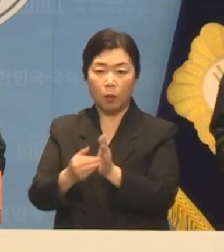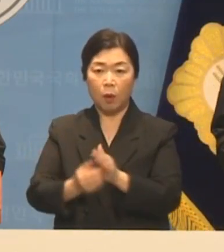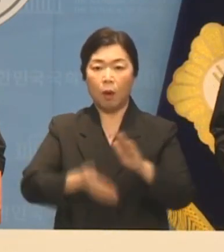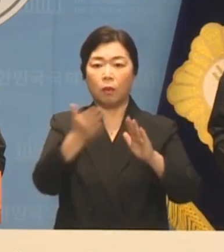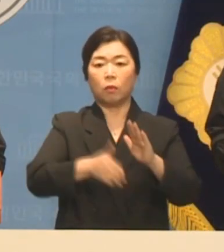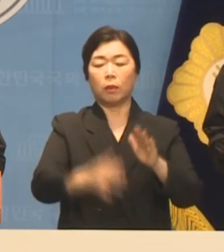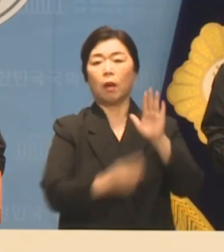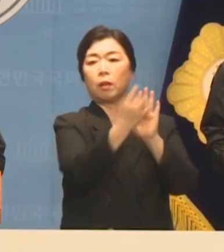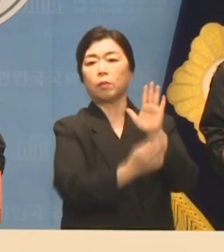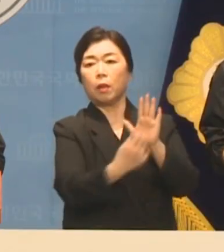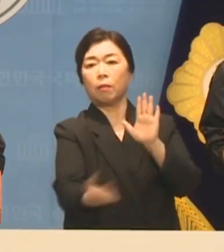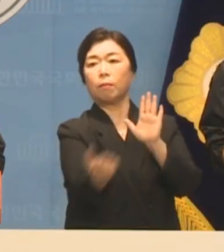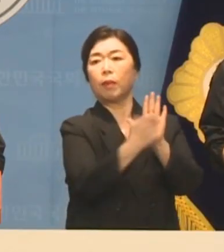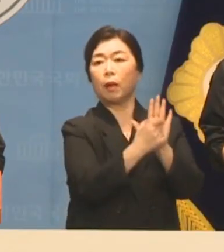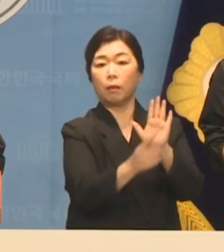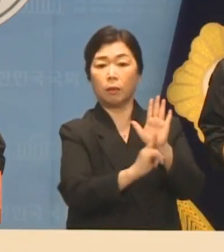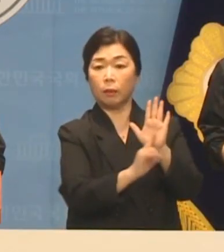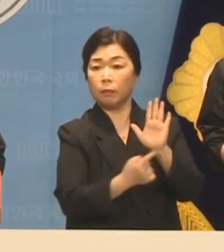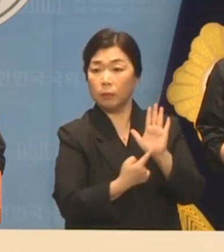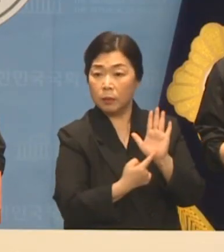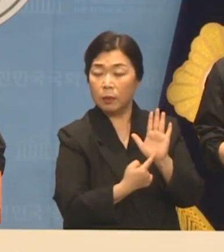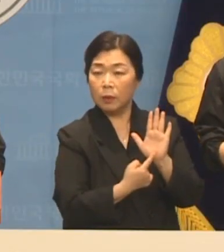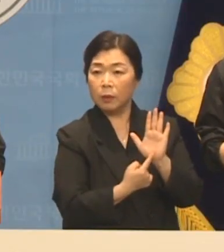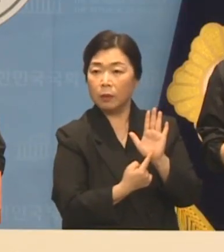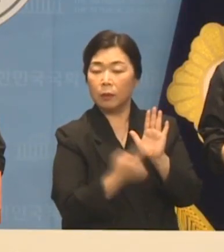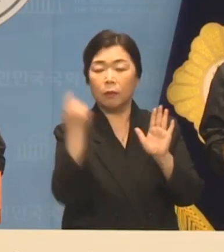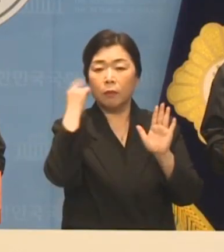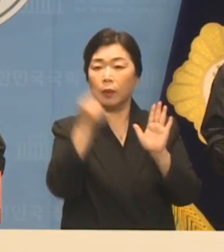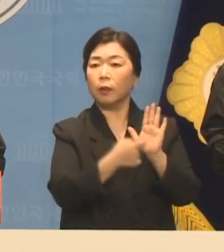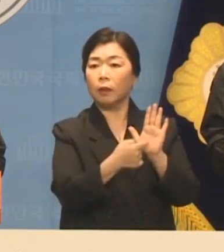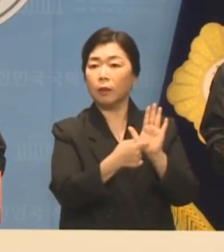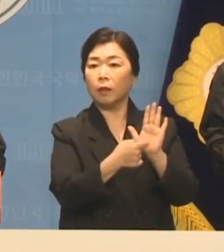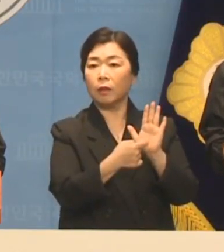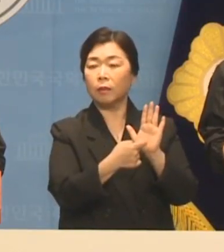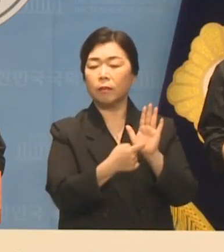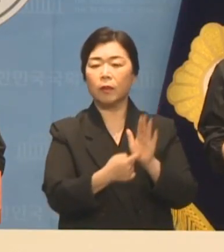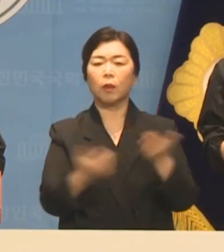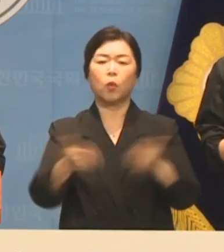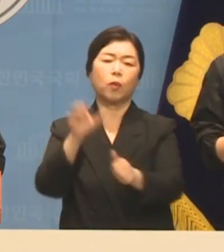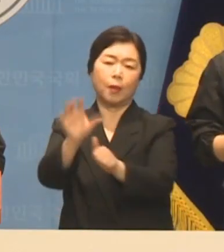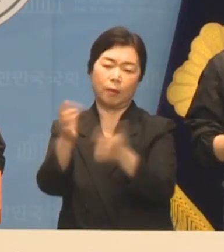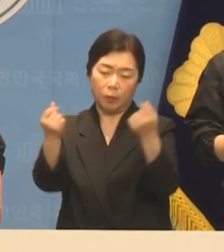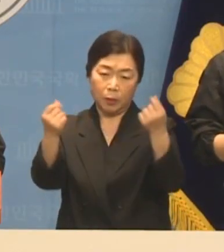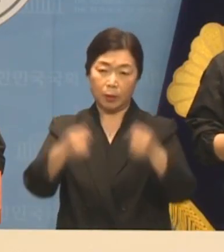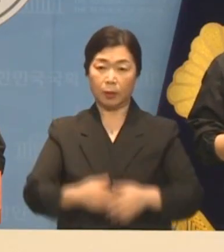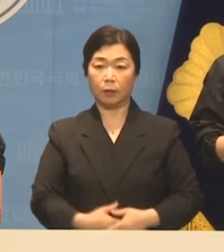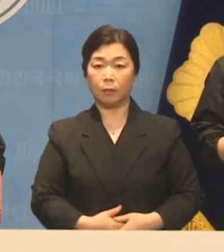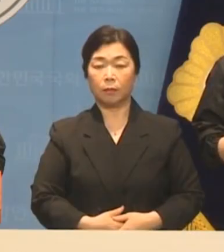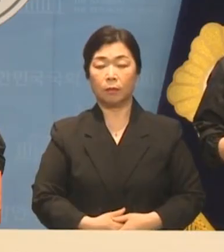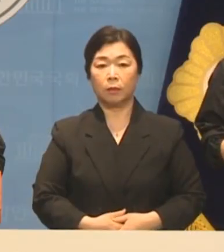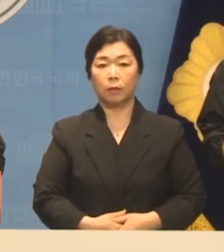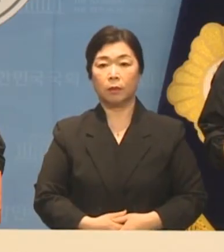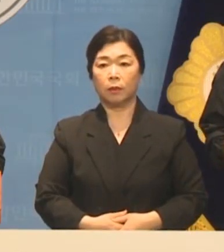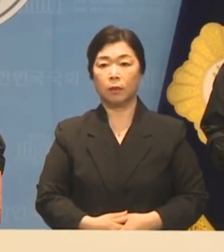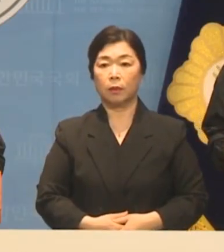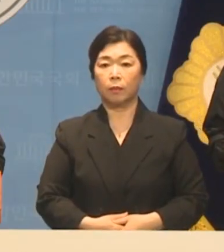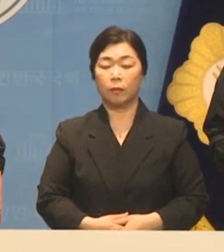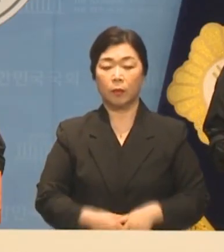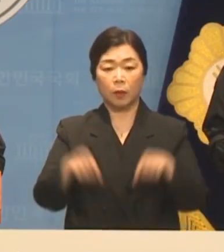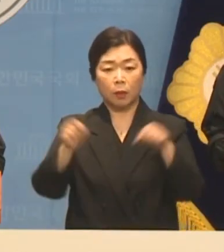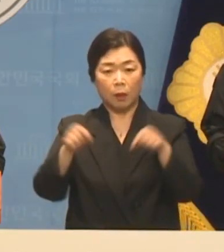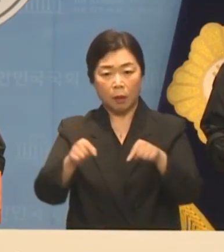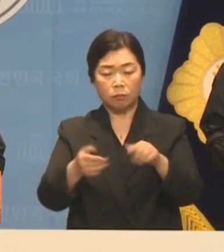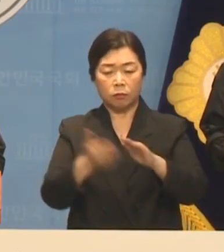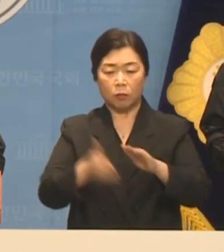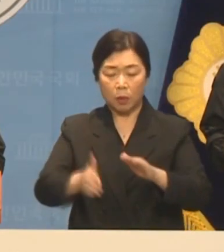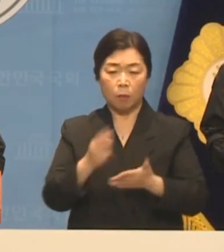붙였습니다. 이런 행위는 그 어떤 변명으로도 감출 수 없는 노동 탄압입니다. 정당한 쟁의에 참여한 대가로 일터를 잃게